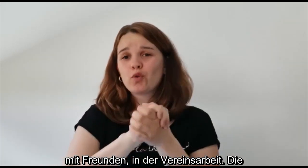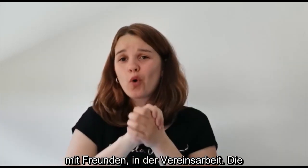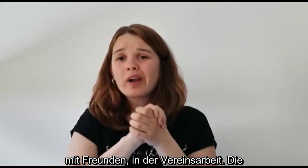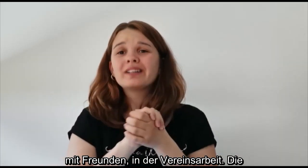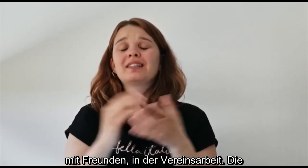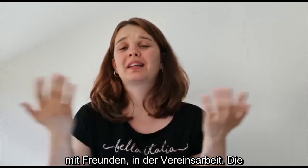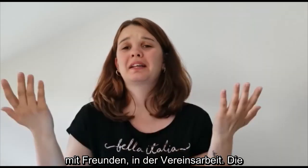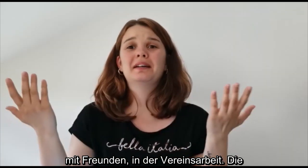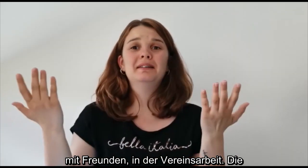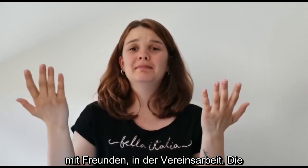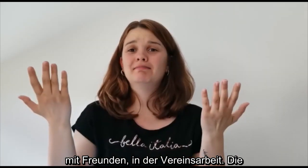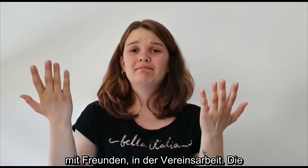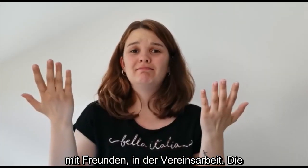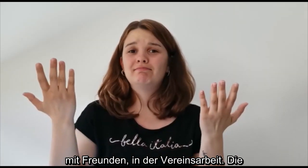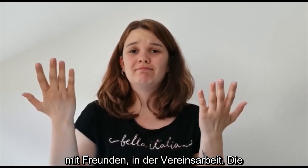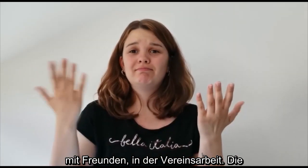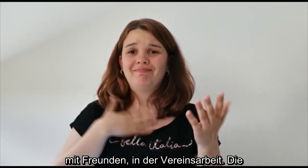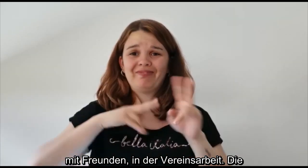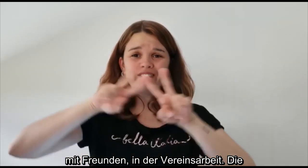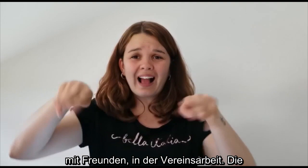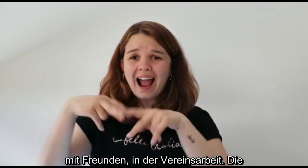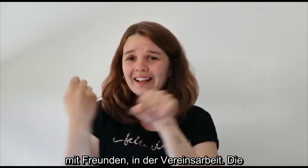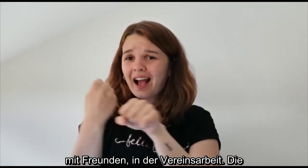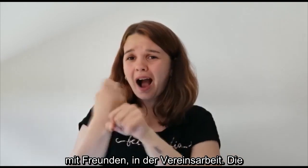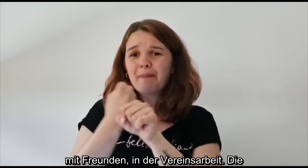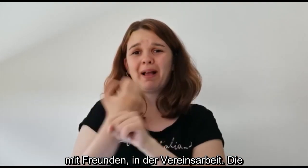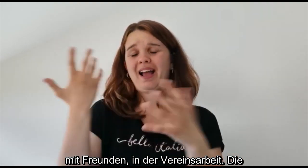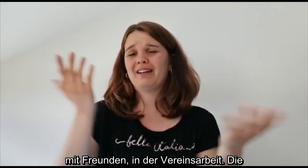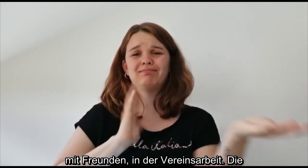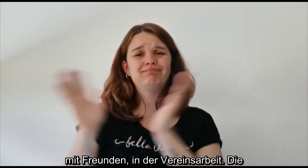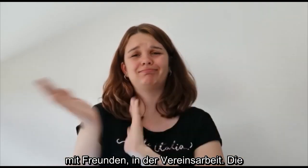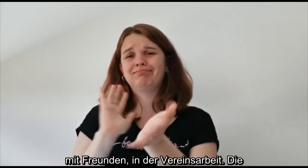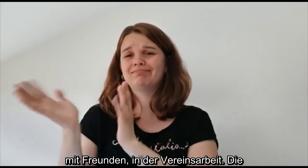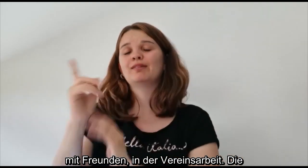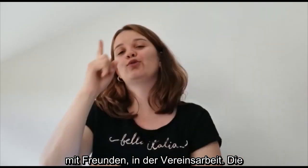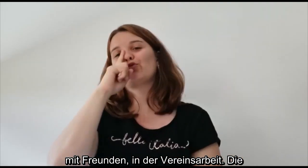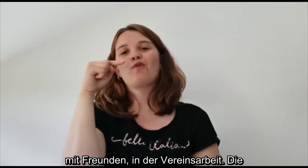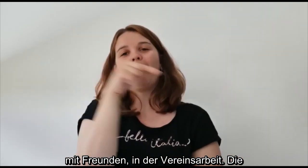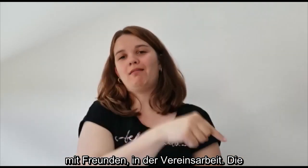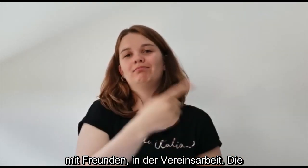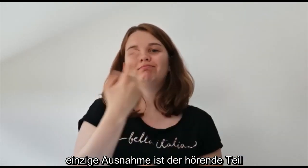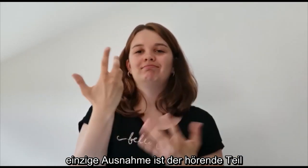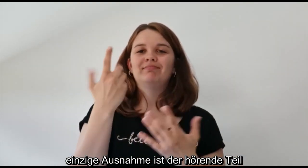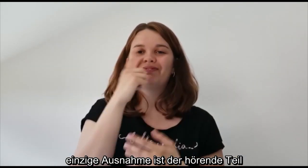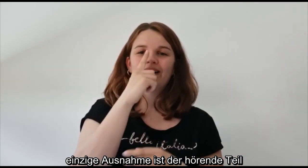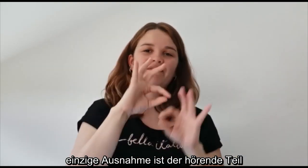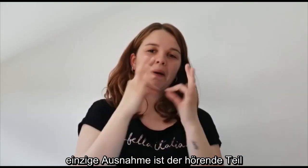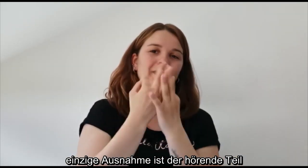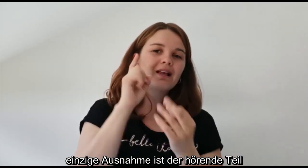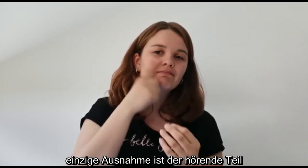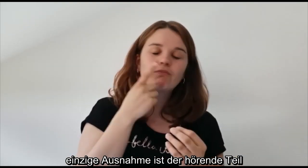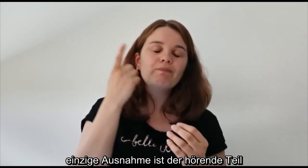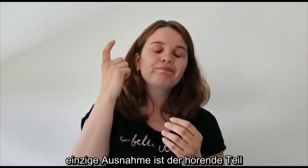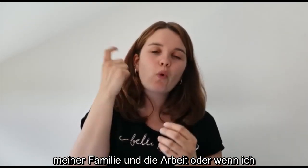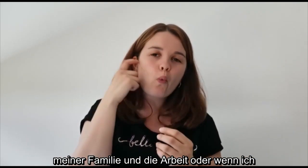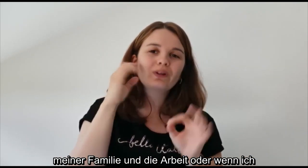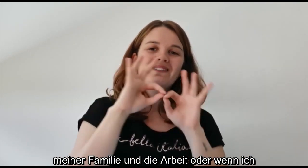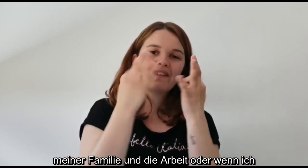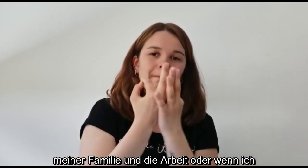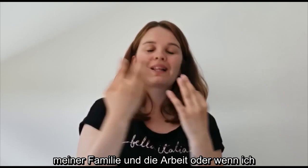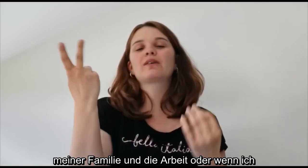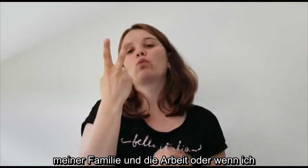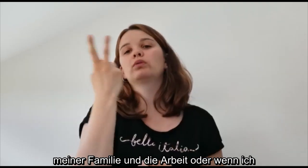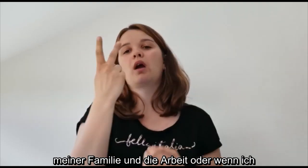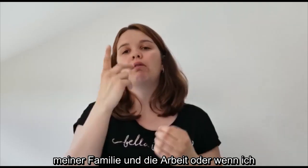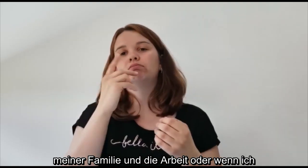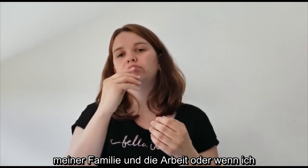mit Freunden, in der Vereinsarbeit Die einzige Ausnahme ist der hörende Teil meiner